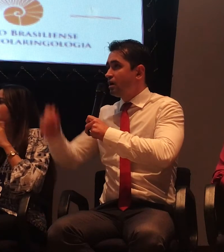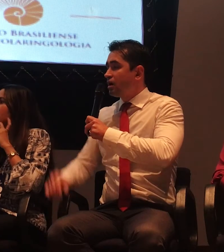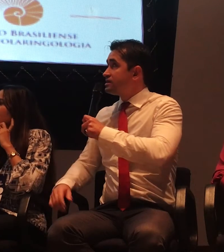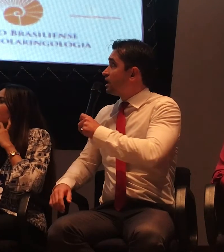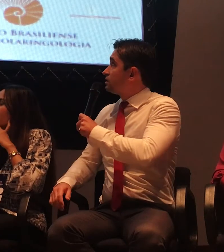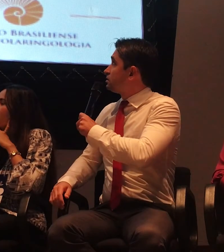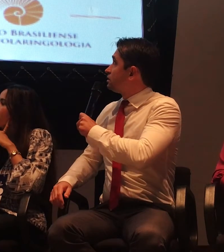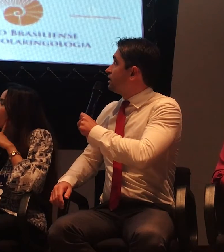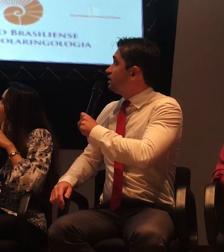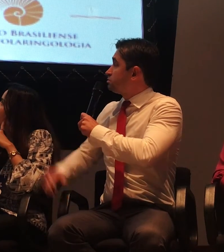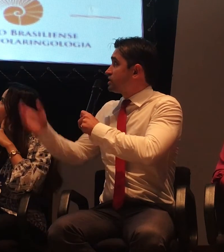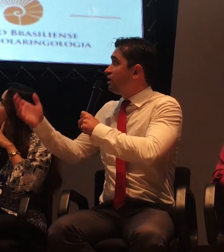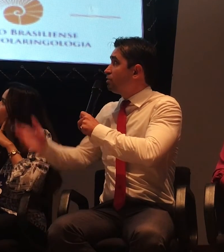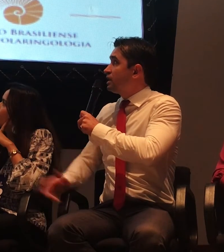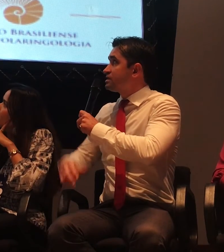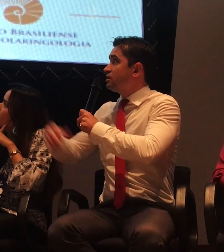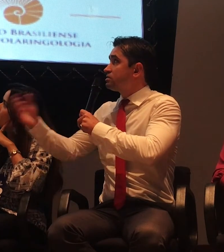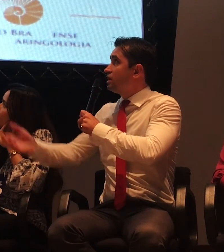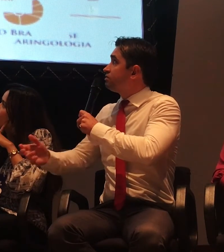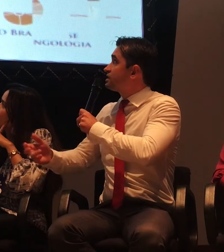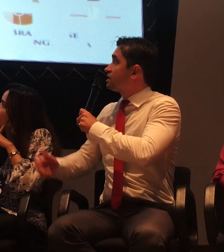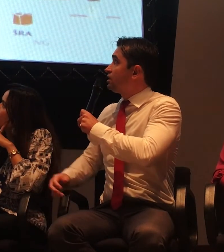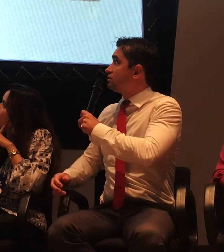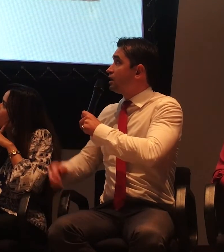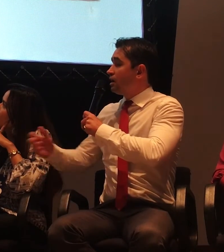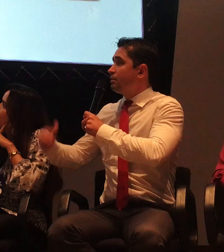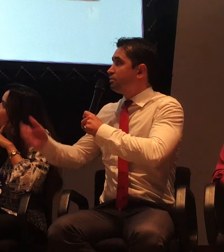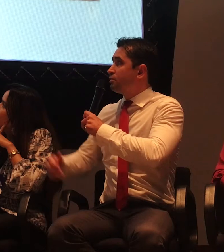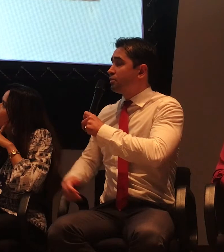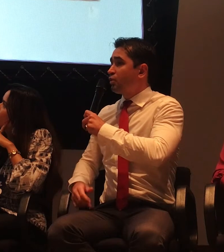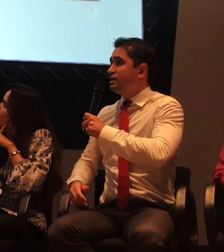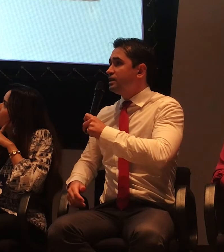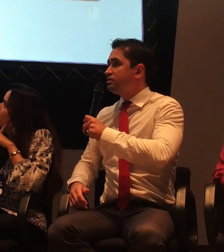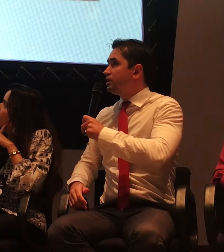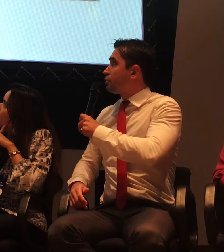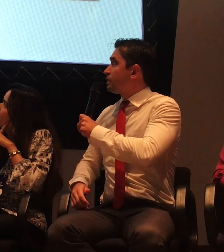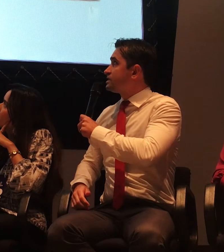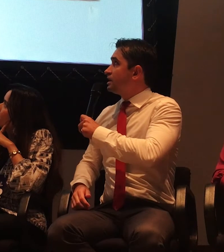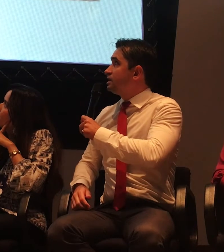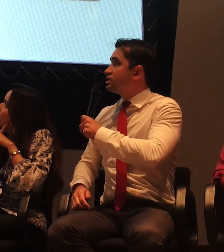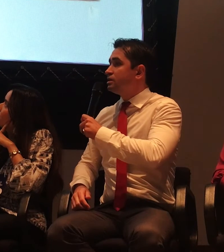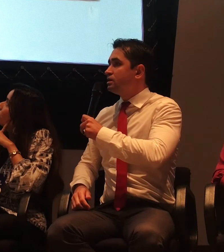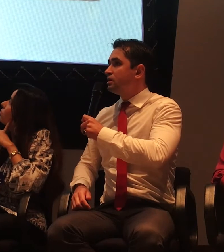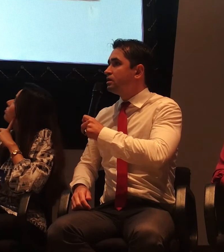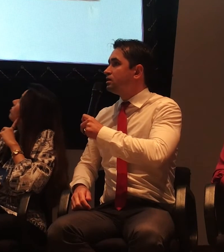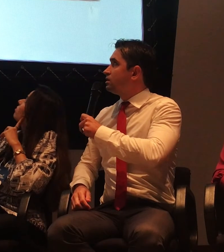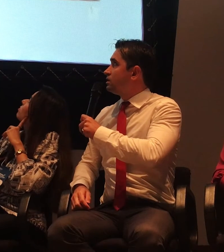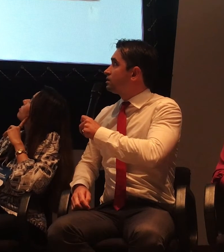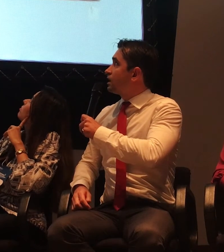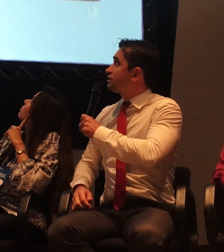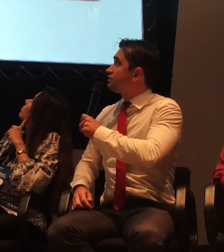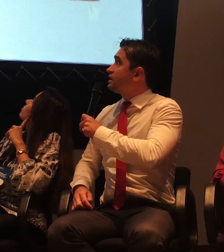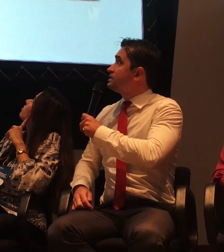mais. Exato. E sem complicação, sem infecção, qualidade de vida para o paciente